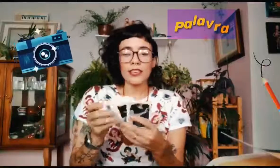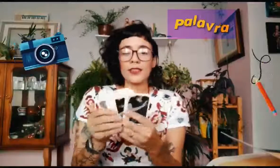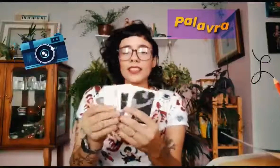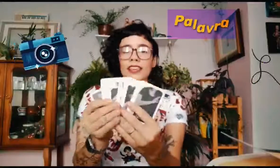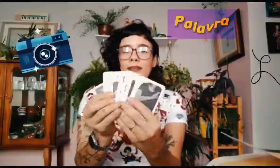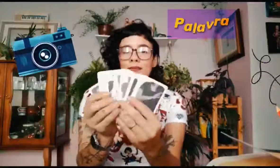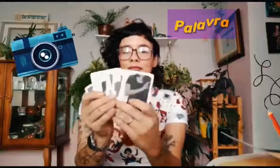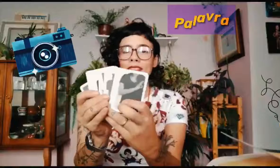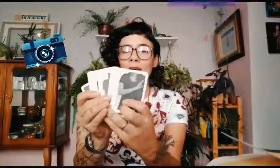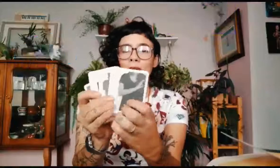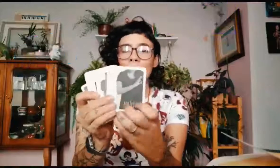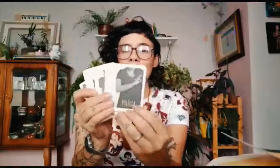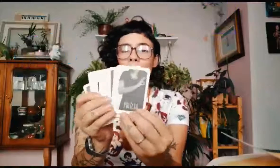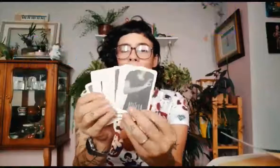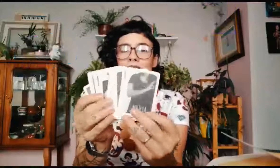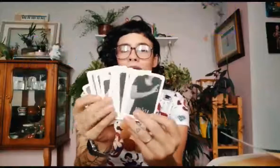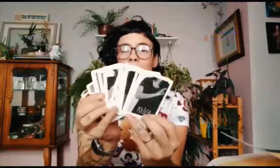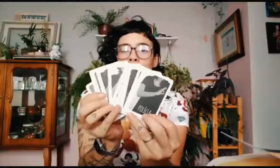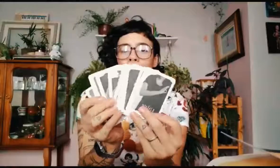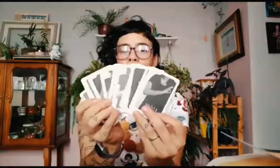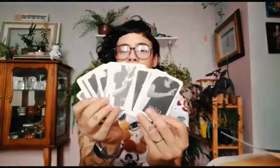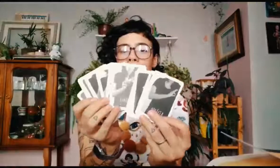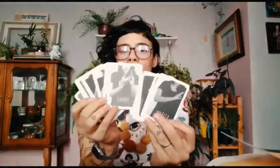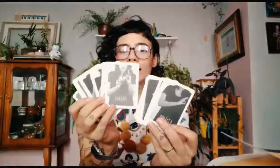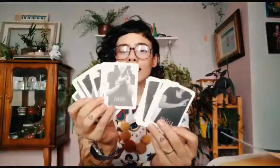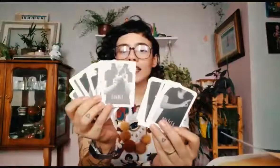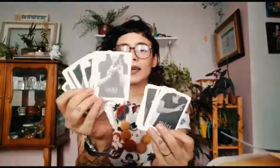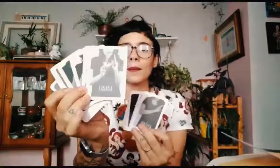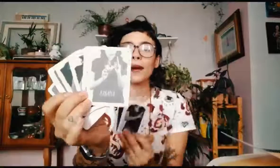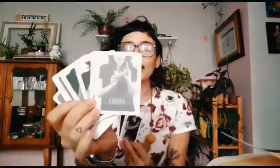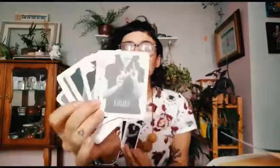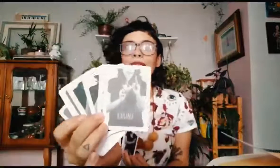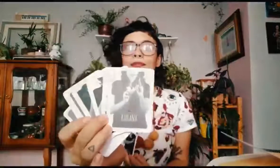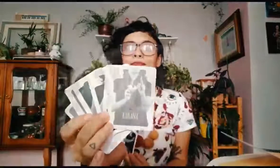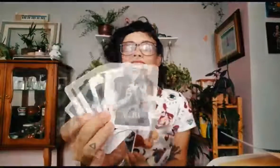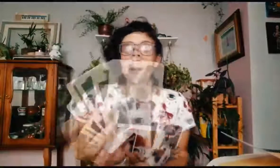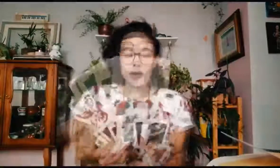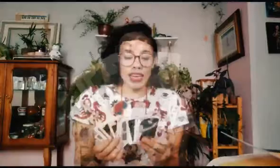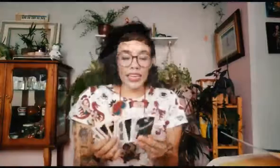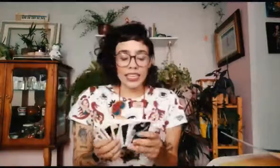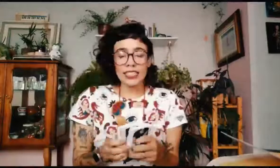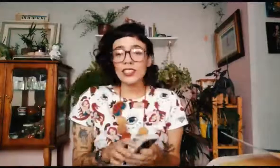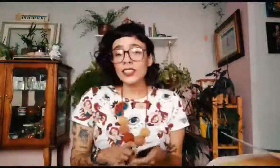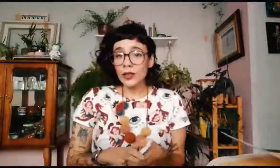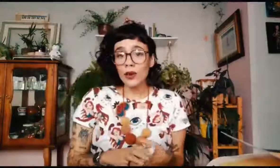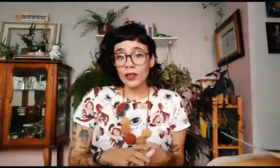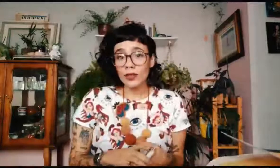um desenho. Então, por exemplo, aqui, banana. Então, ele existe há 5 anos, ele